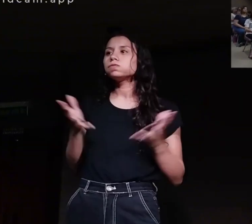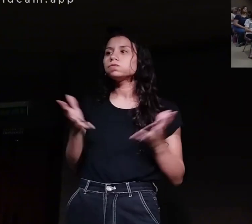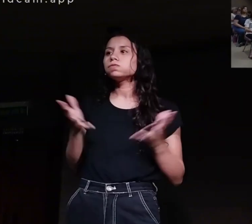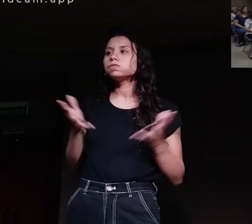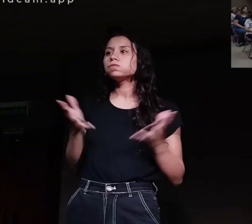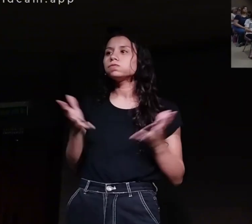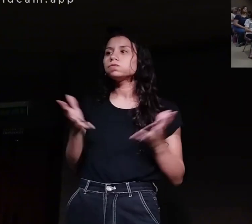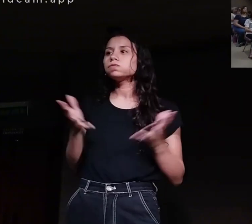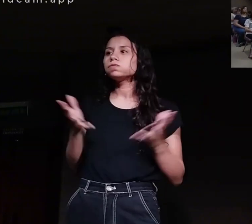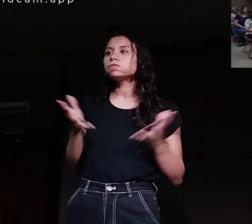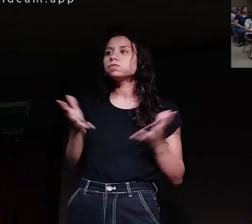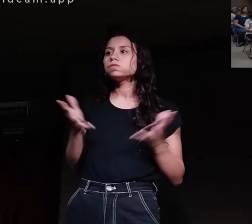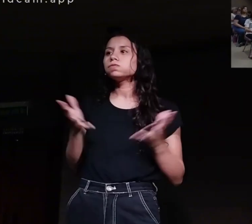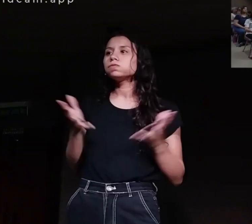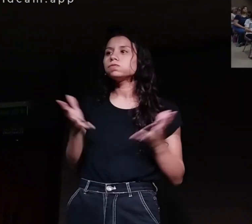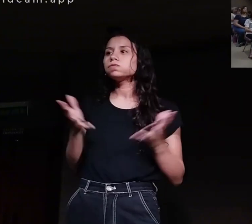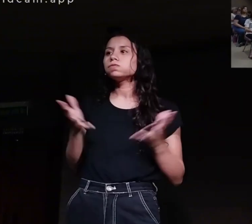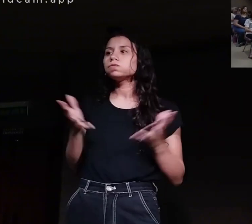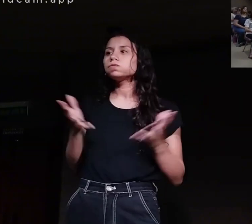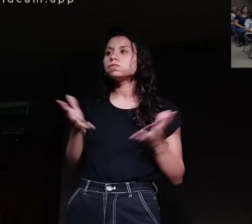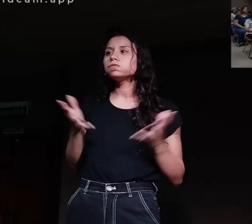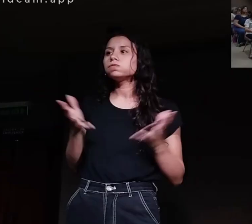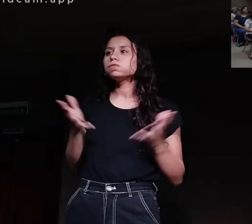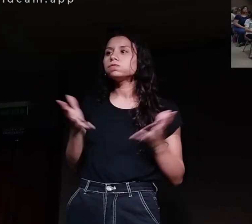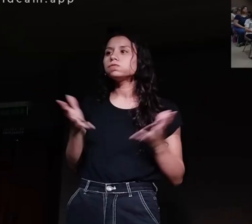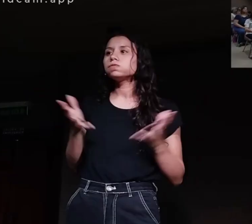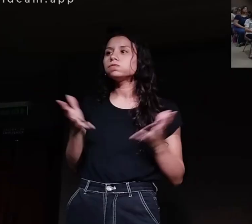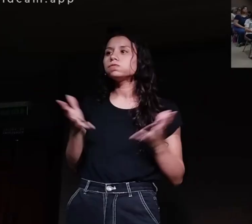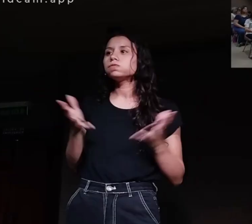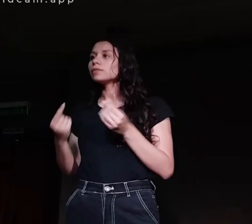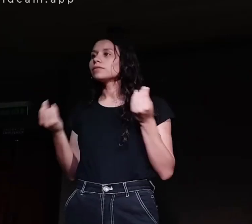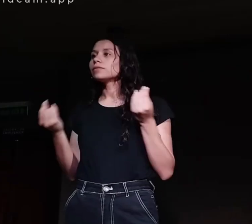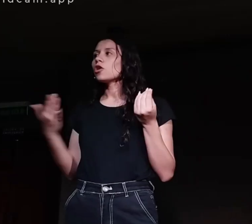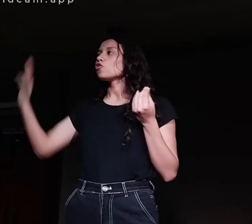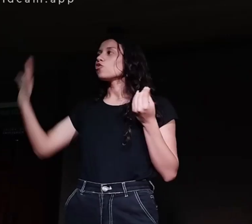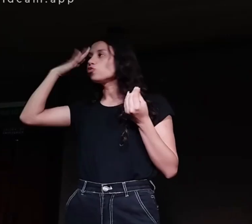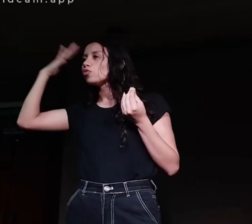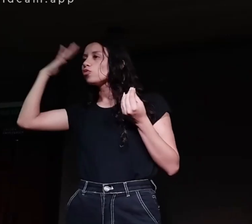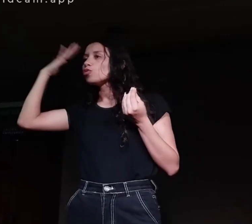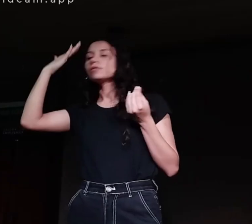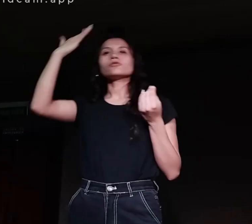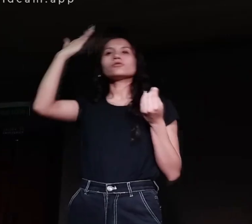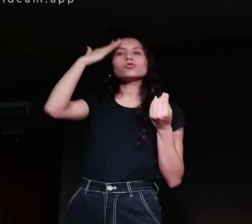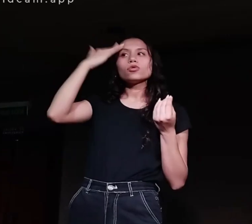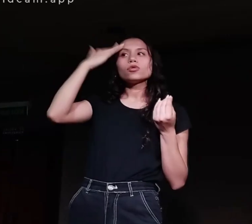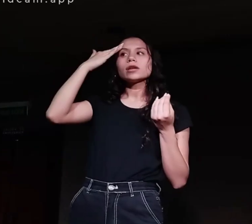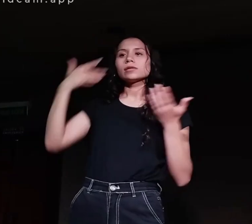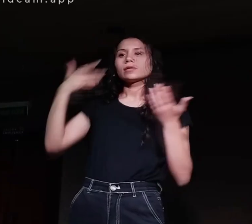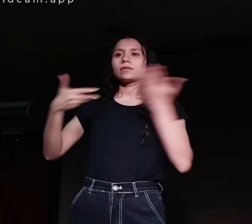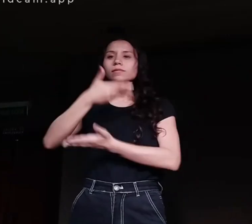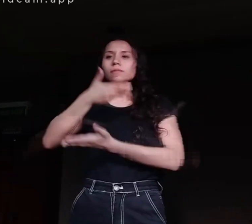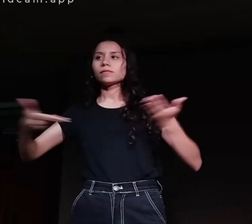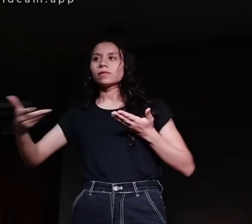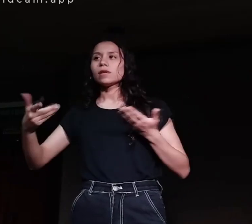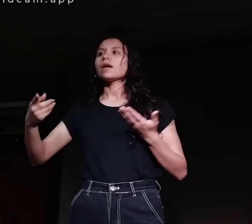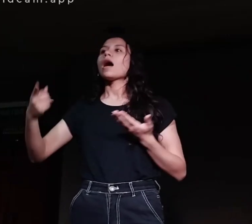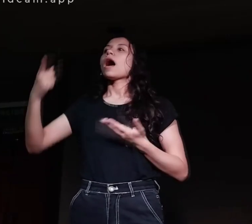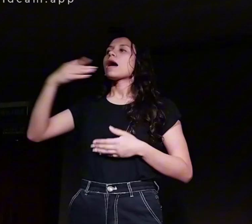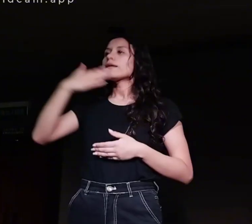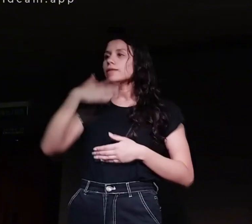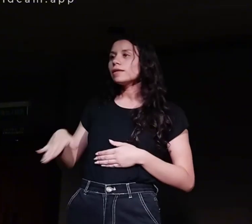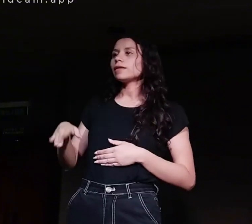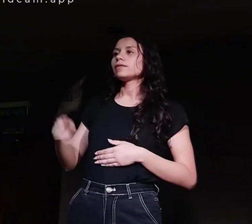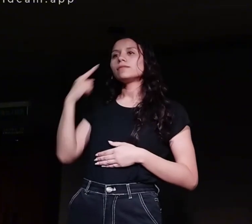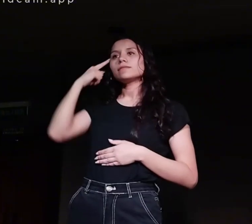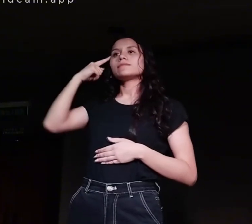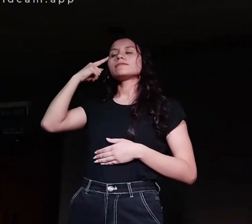sino en esta cuestión intercultural, ¿sí? Que hace que nos conozcamos mejor. Así